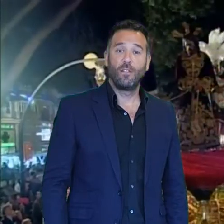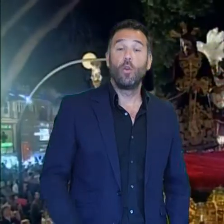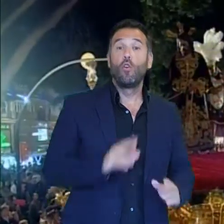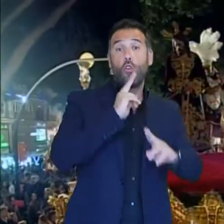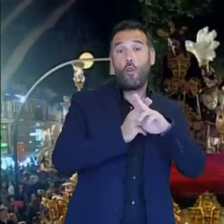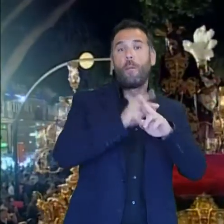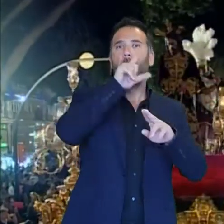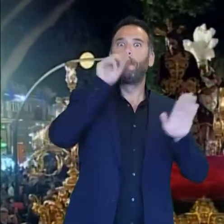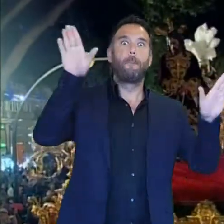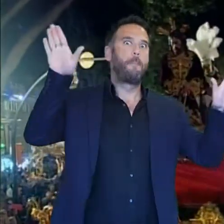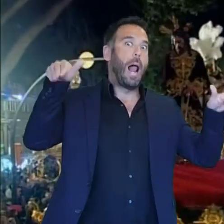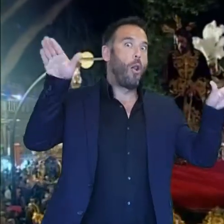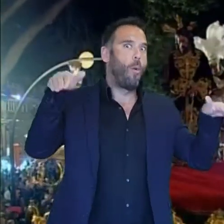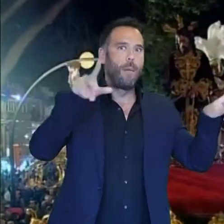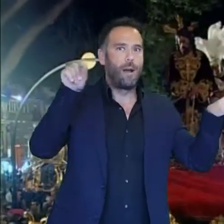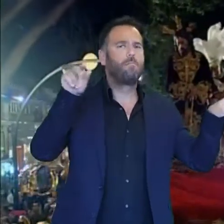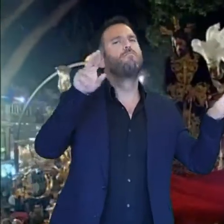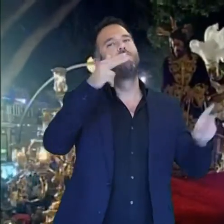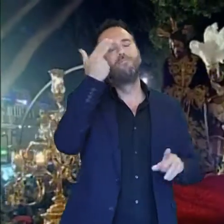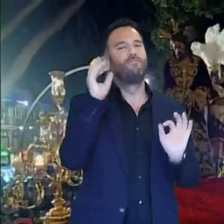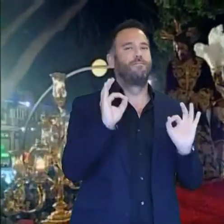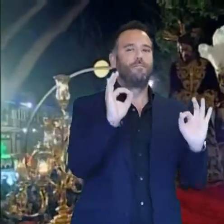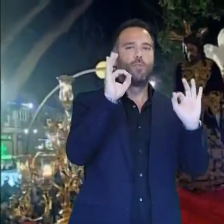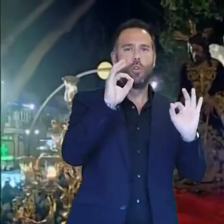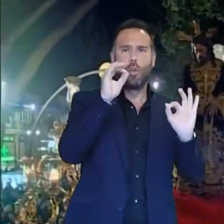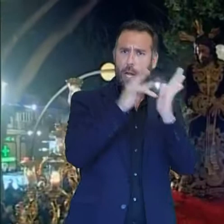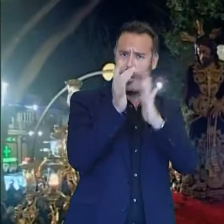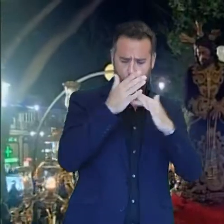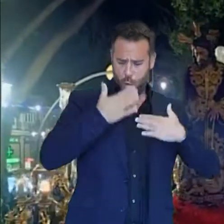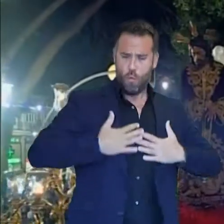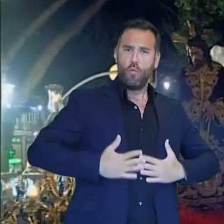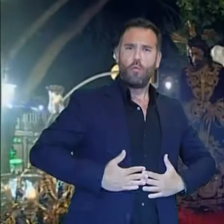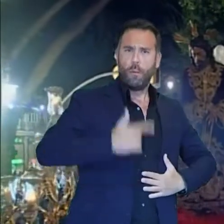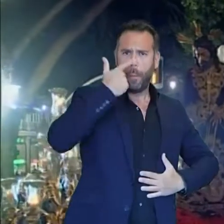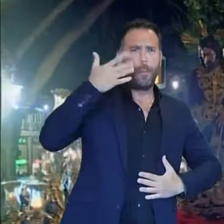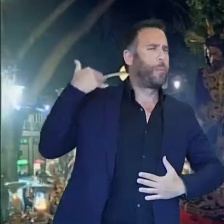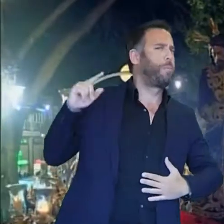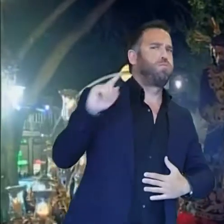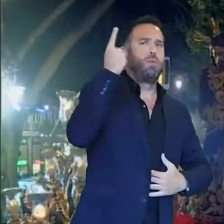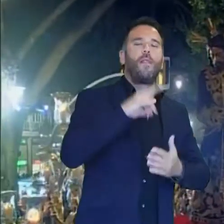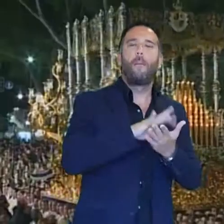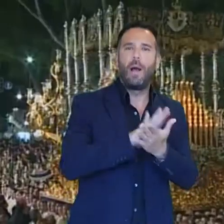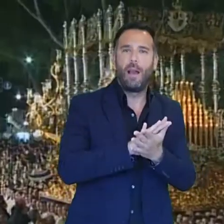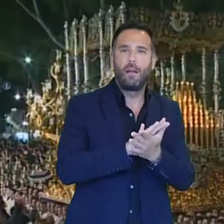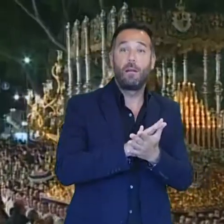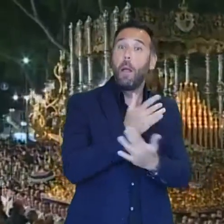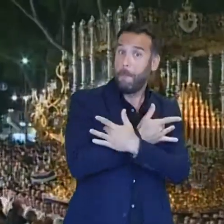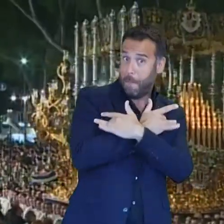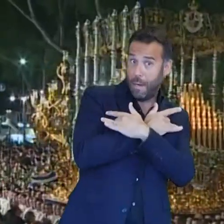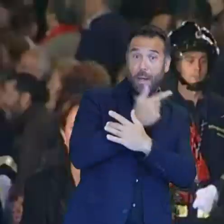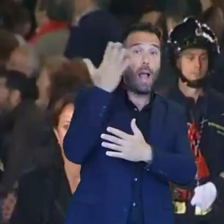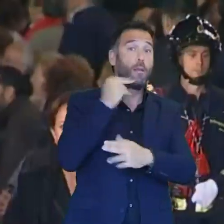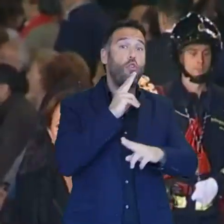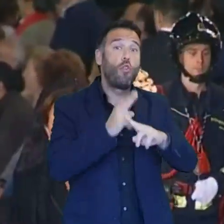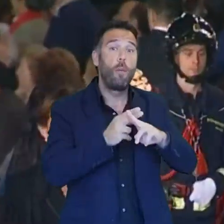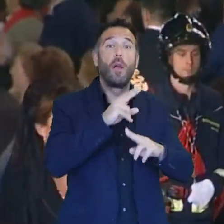La cofradía de la Paloma es una de las más interesantes. La túnica del Cristo es la más antigua que procesiona en Málaga. Su Virgen tenía